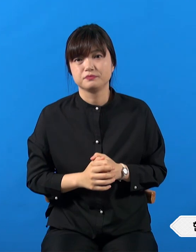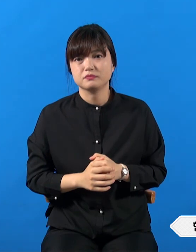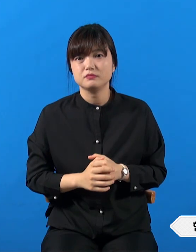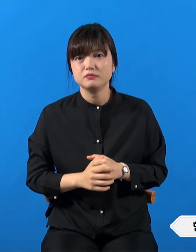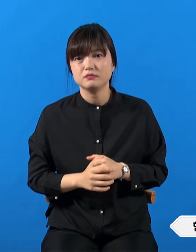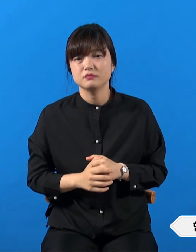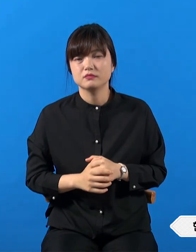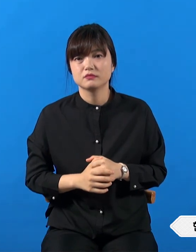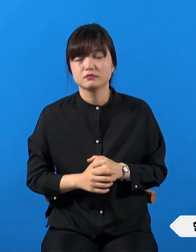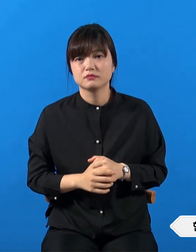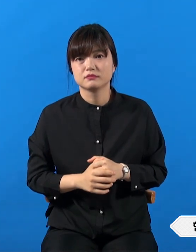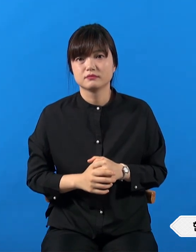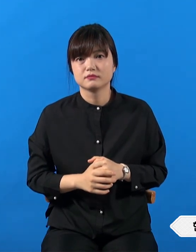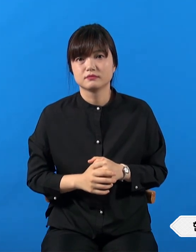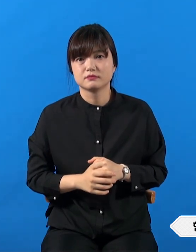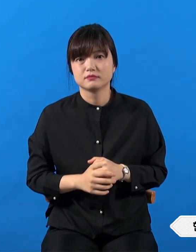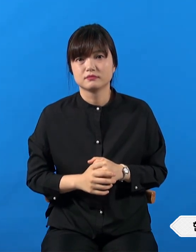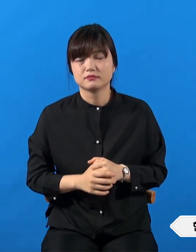해야지.